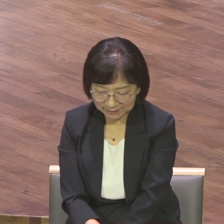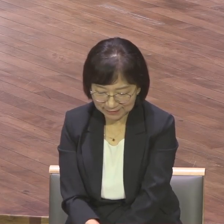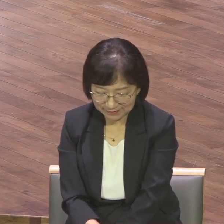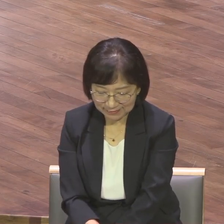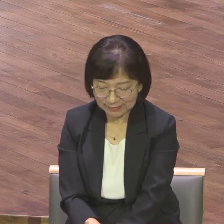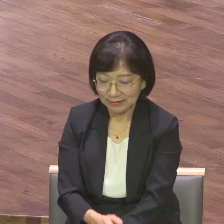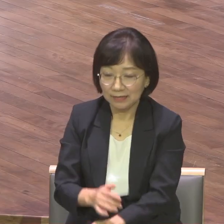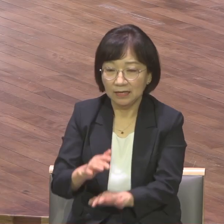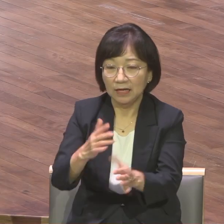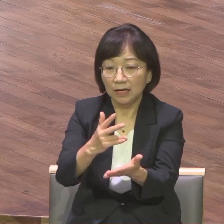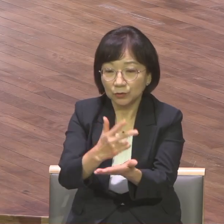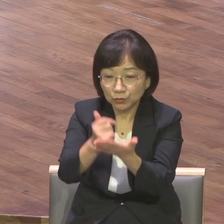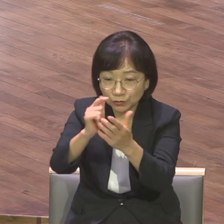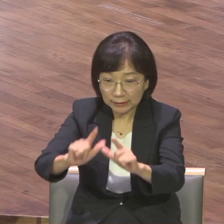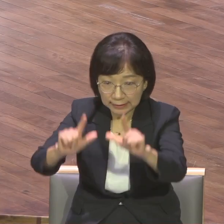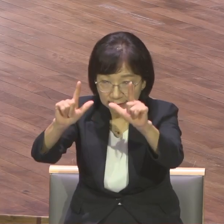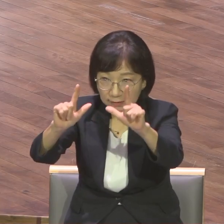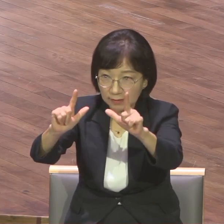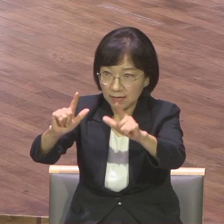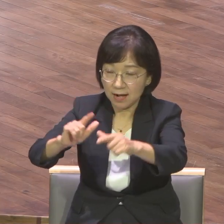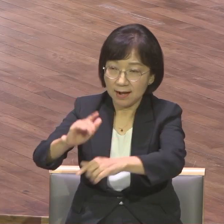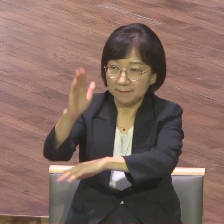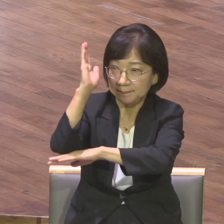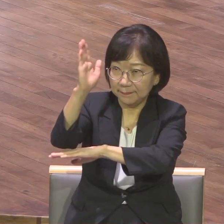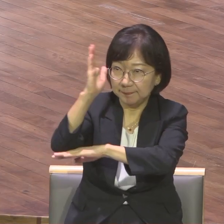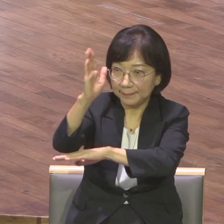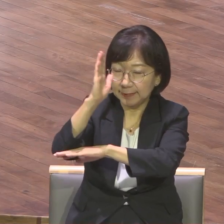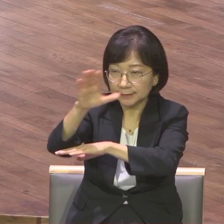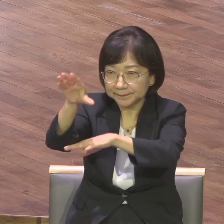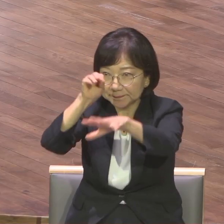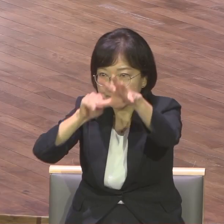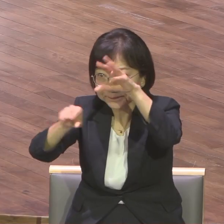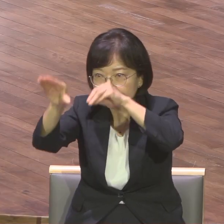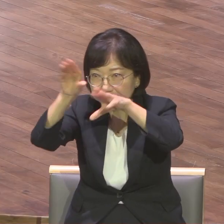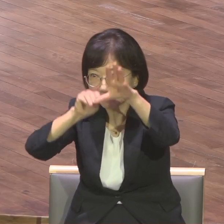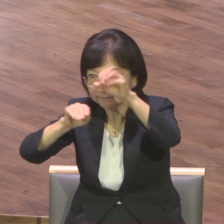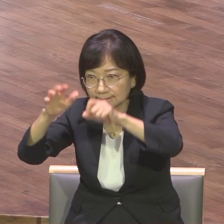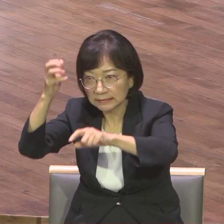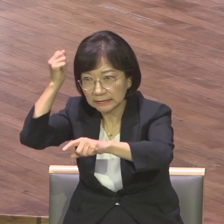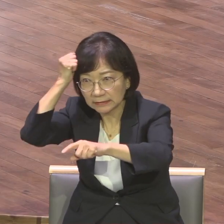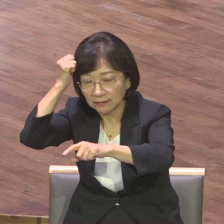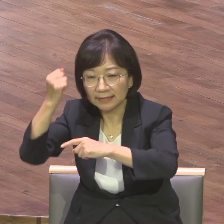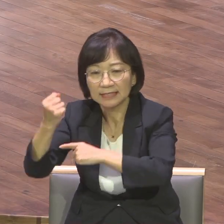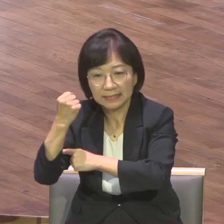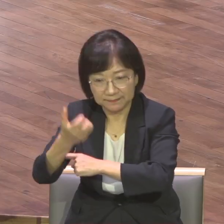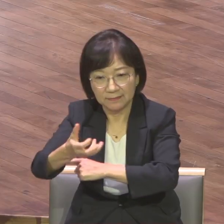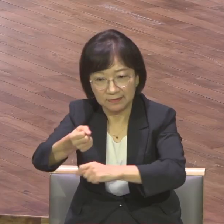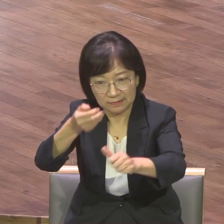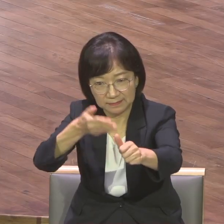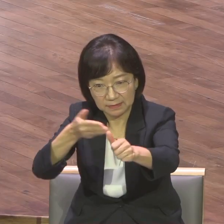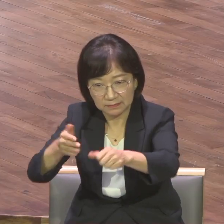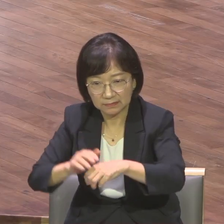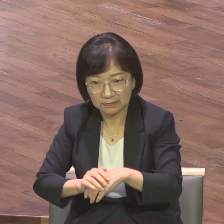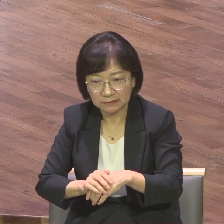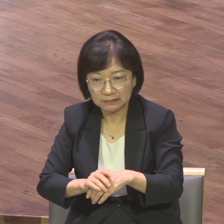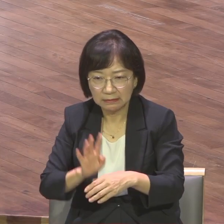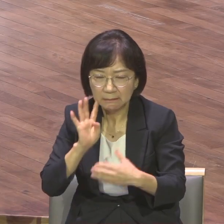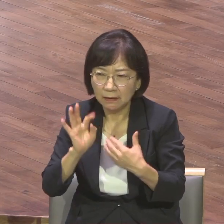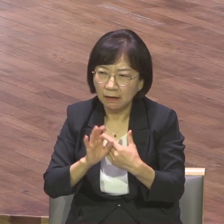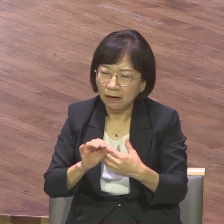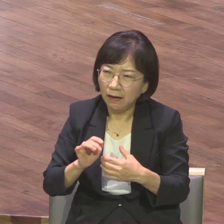강단 말씀을 붙잡는 삶을 사시기 바랍니다. 예배 때 실패했거나 집에 가 또 봐. 또 들어. 또 실패. 또